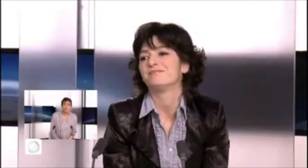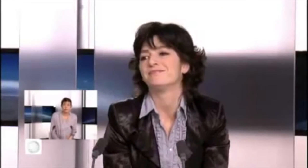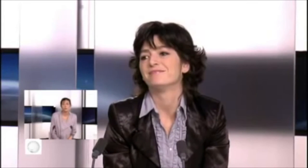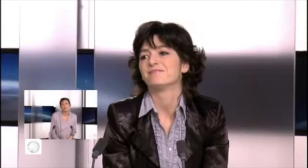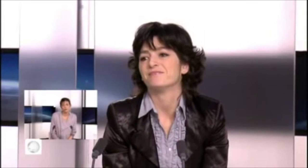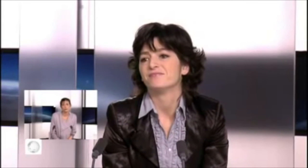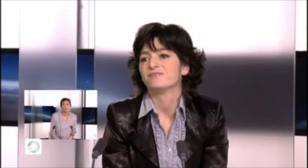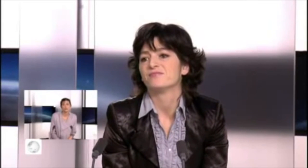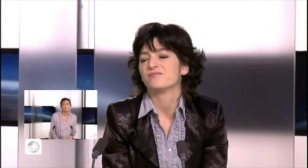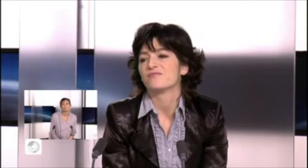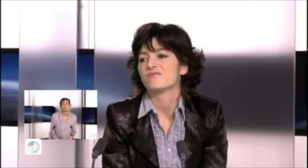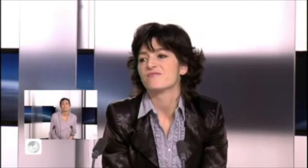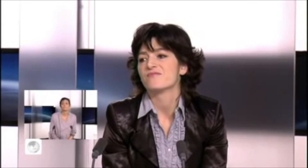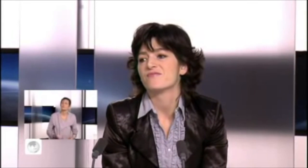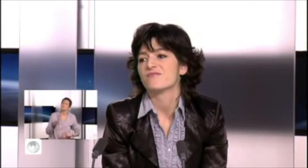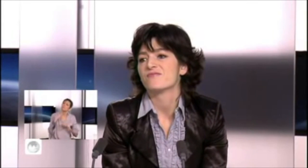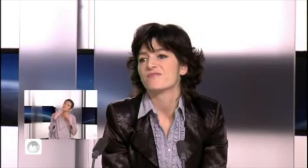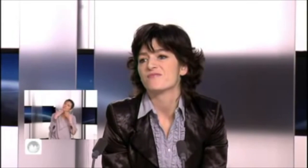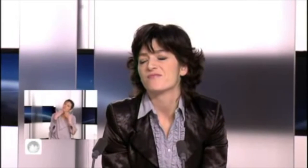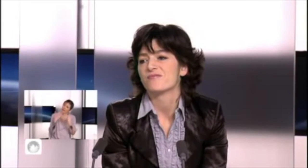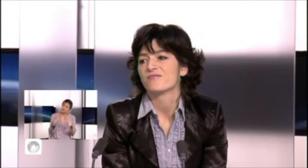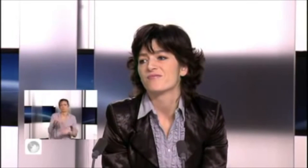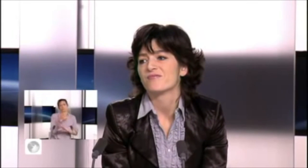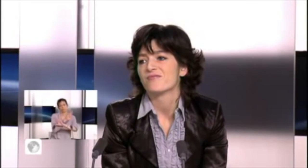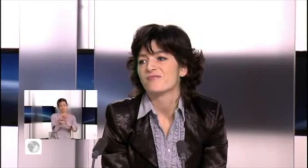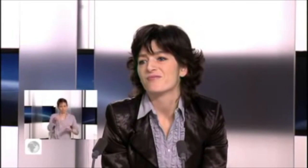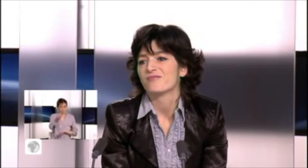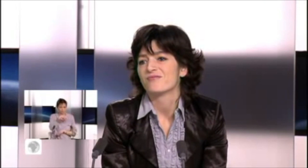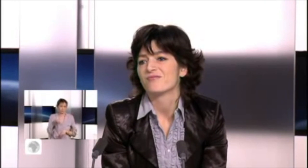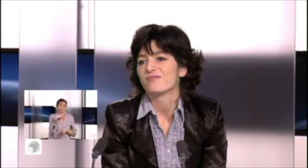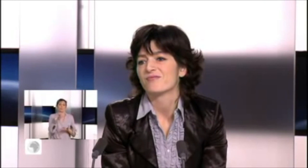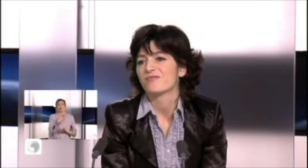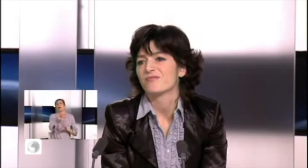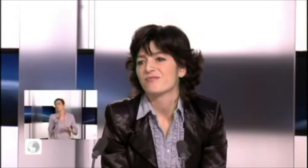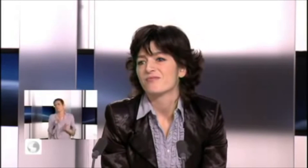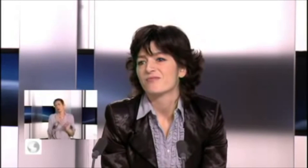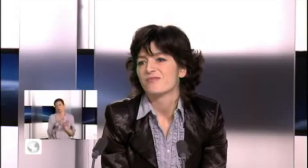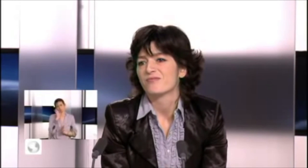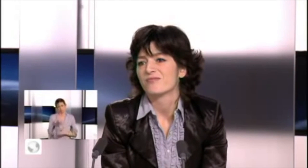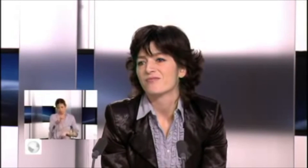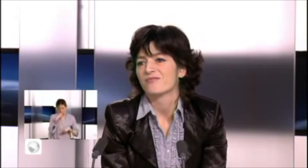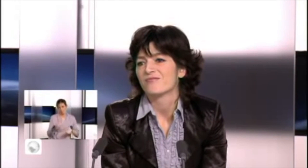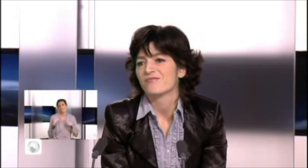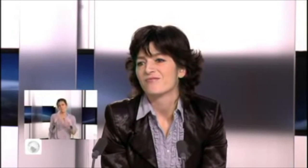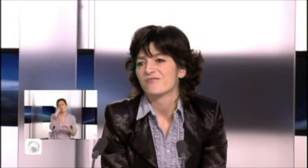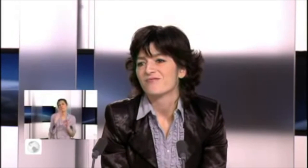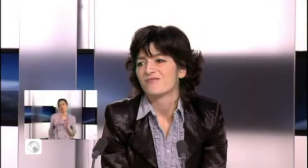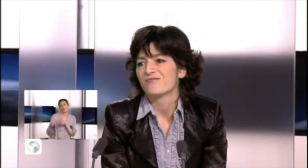lieu privilégié pour cela. Merci beaucoup. J'invite tous nos téléspectateurs, qui sont à Paris ou qui viennent à Paris. Donc Héritage, c'est du 19 janvier au 27